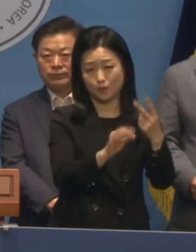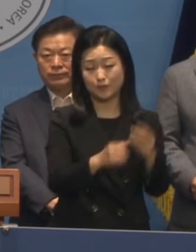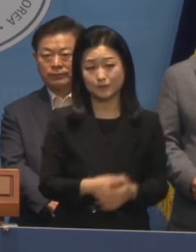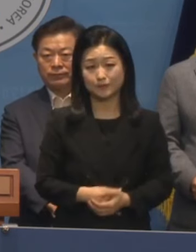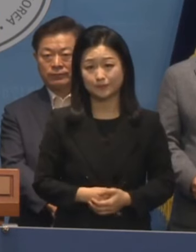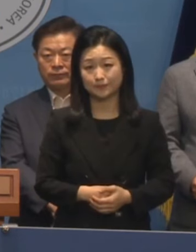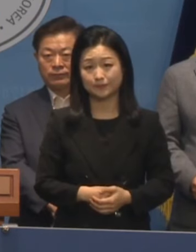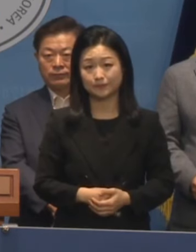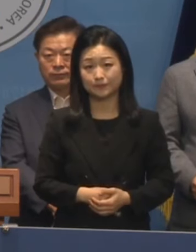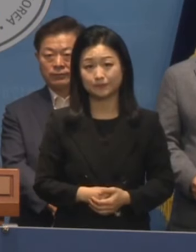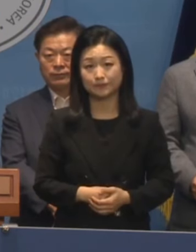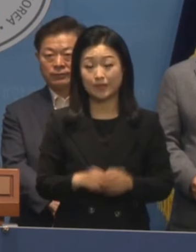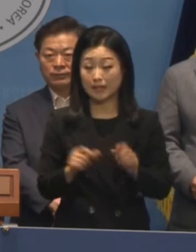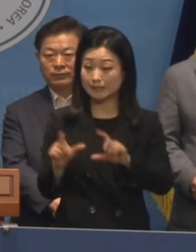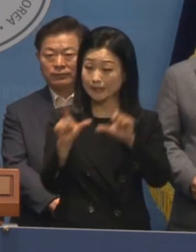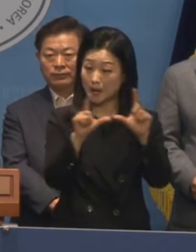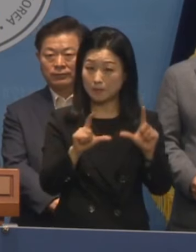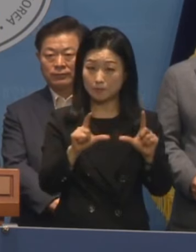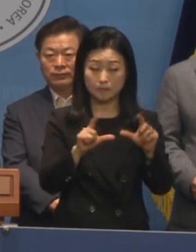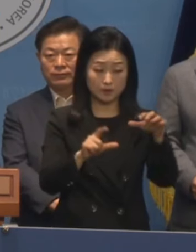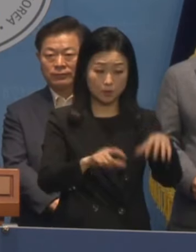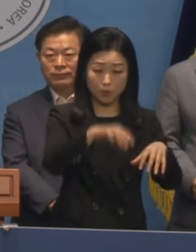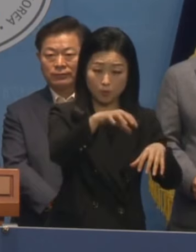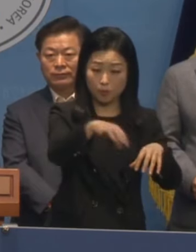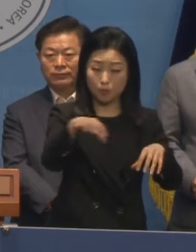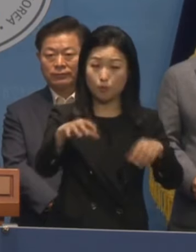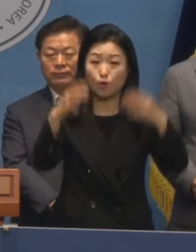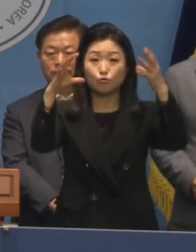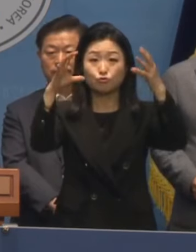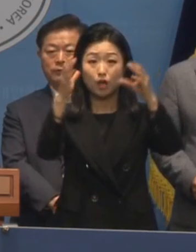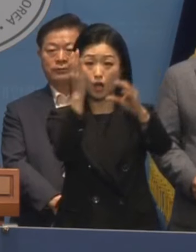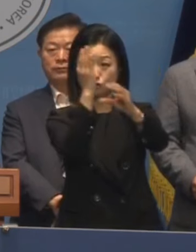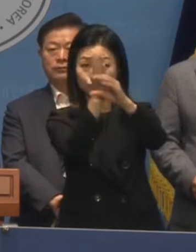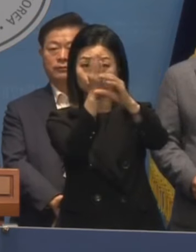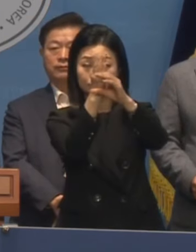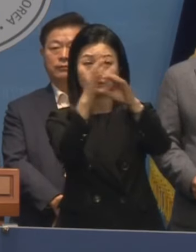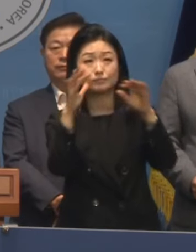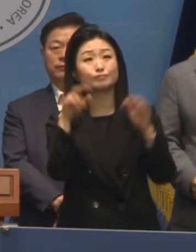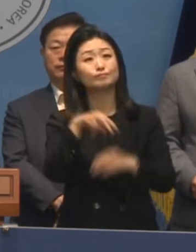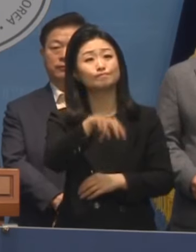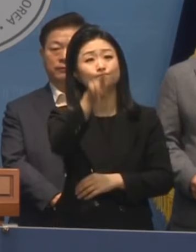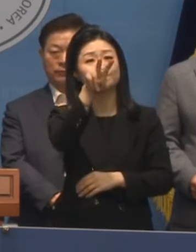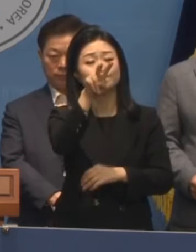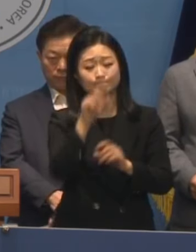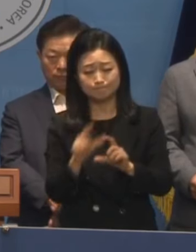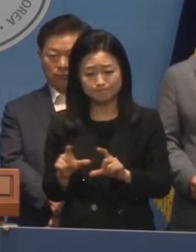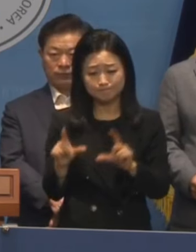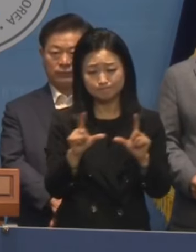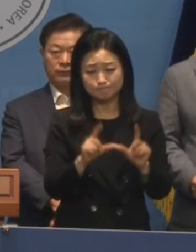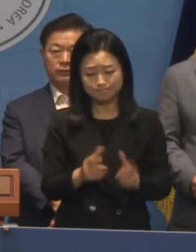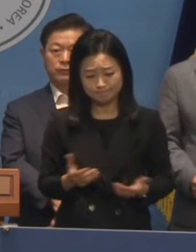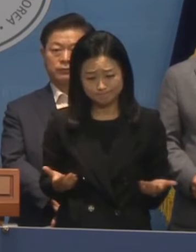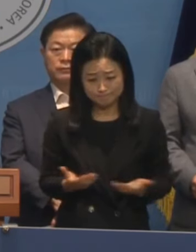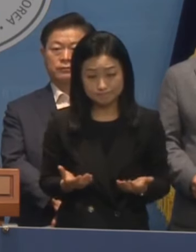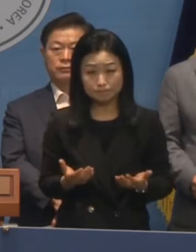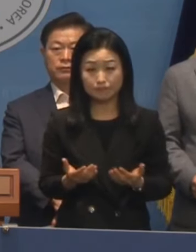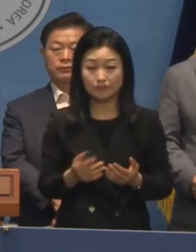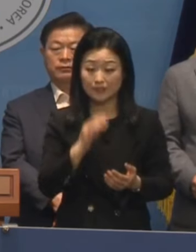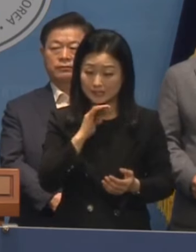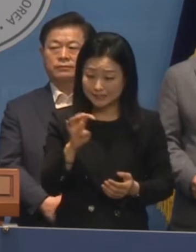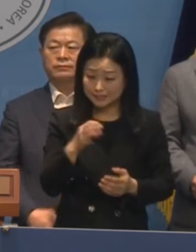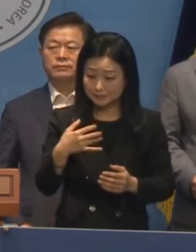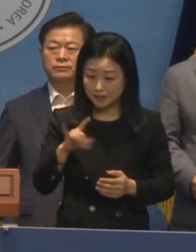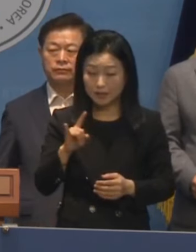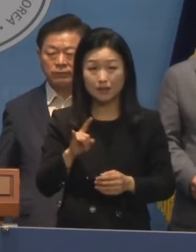나타났습니다 삶의 현장에서 국가의 중심축을 이루고 살아가고 있는 40대의 지지율이 99%